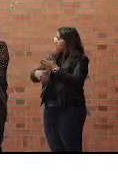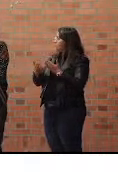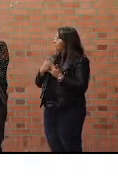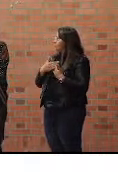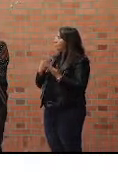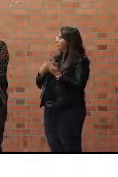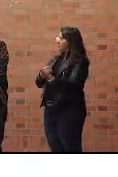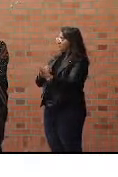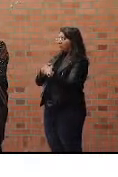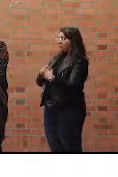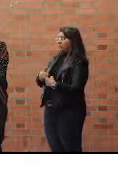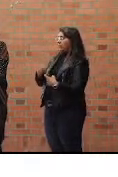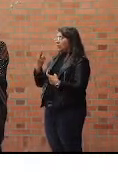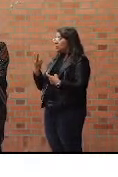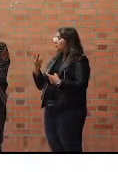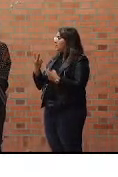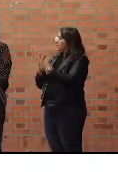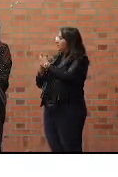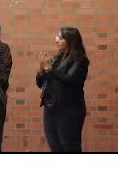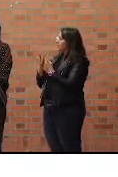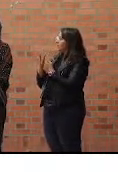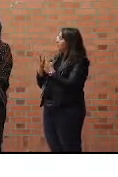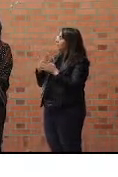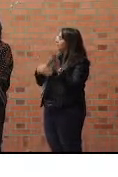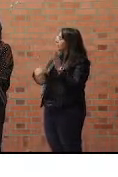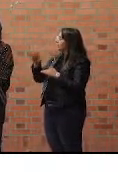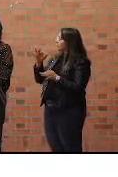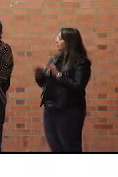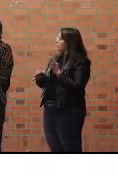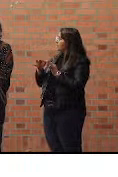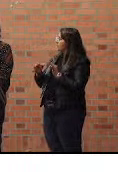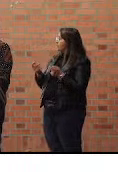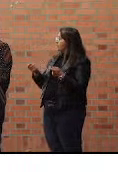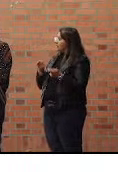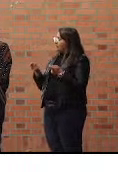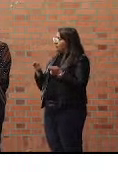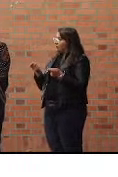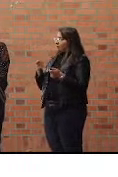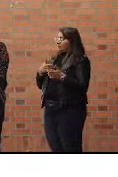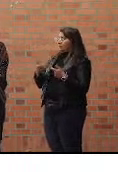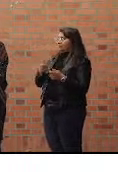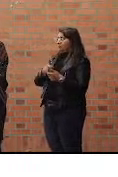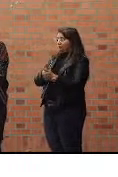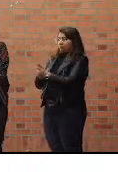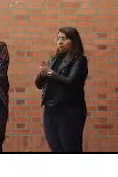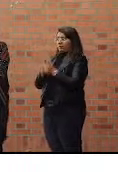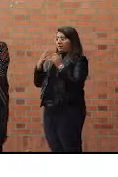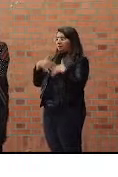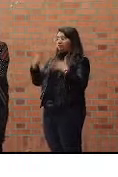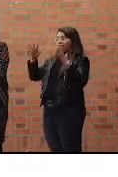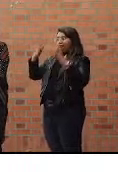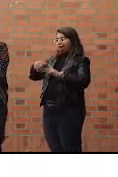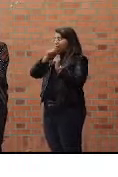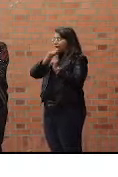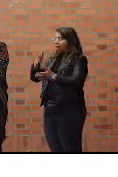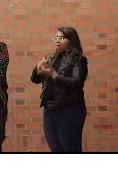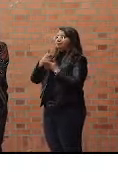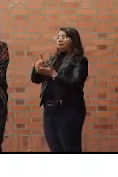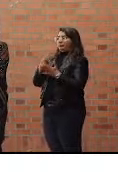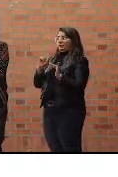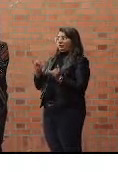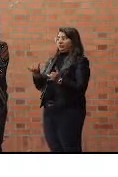es decir dos personas estarán como jurados durante dos versiones consecutivas del premio es decir por 4